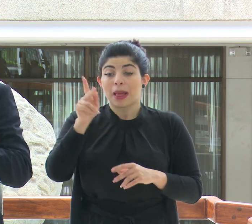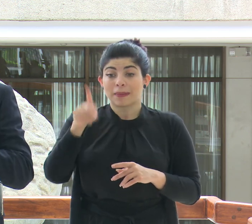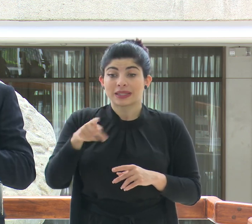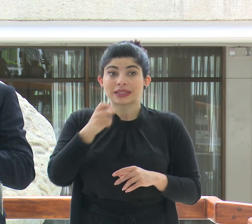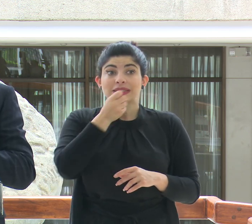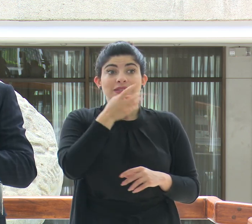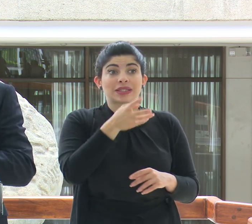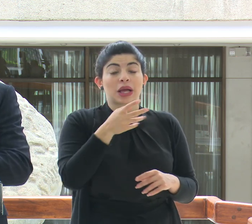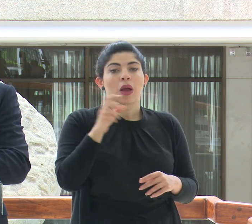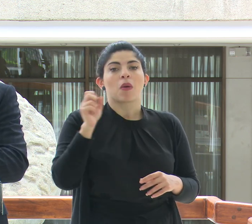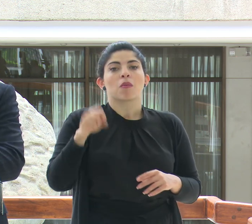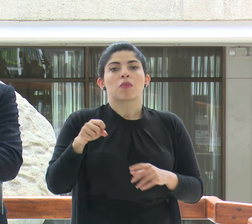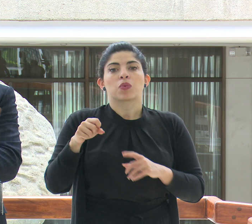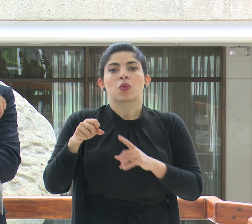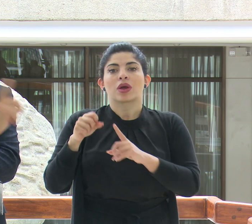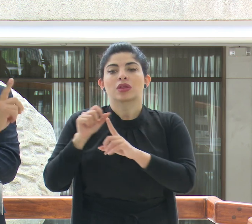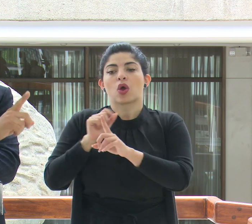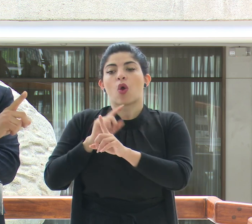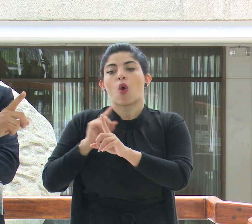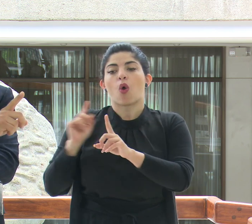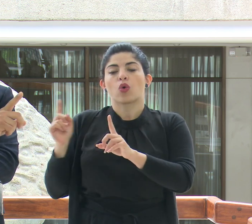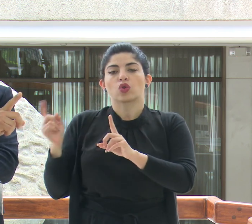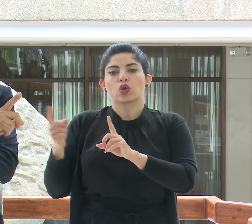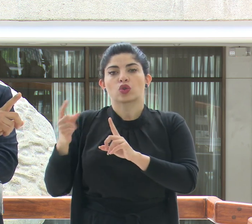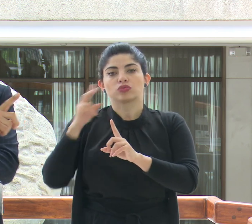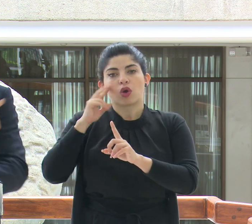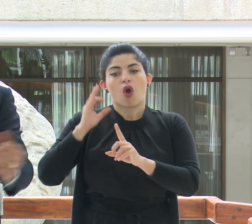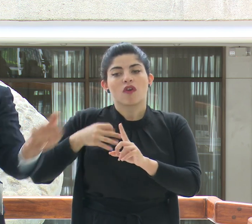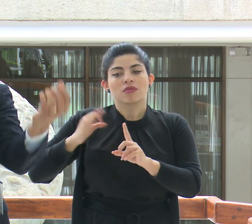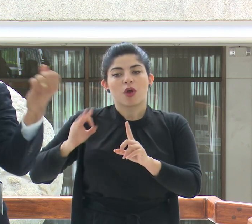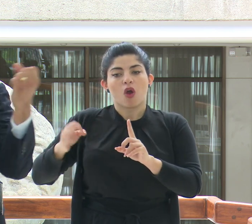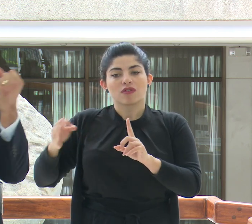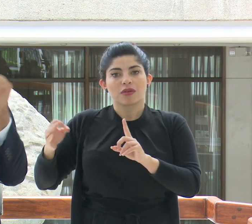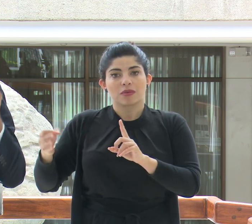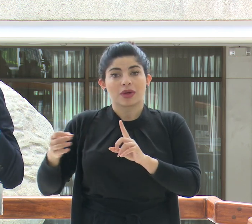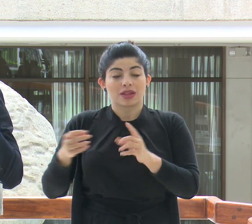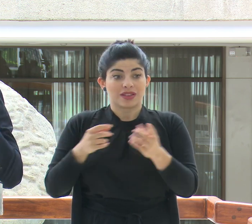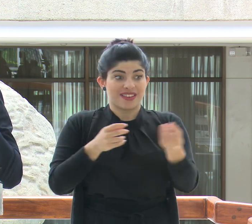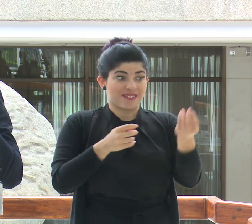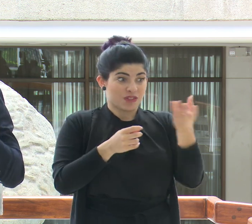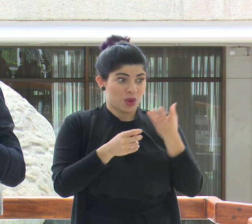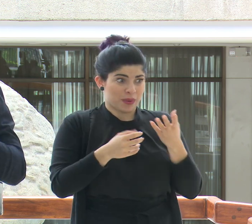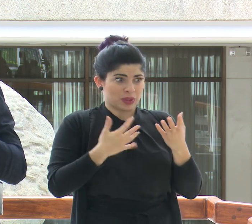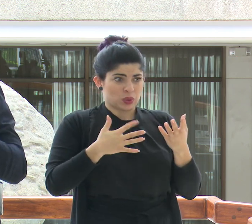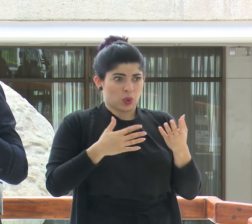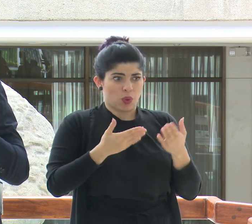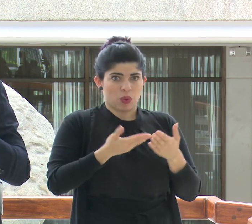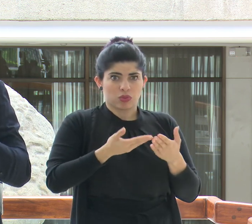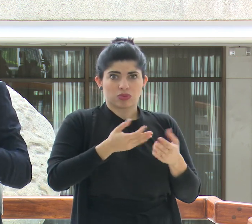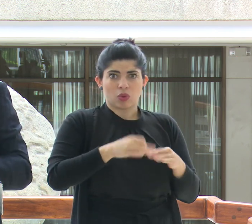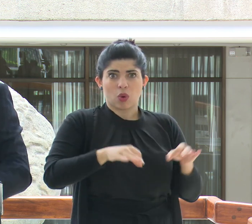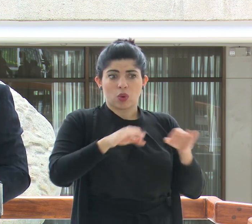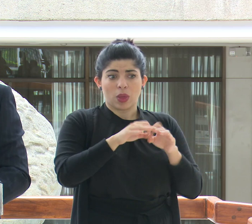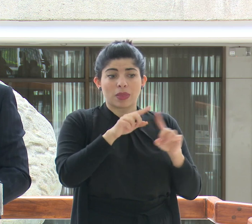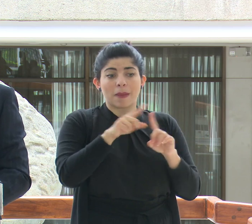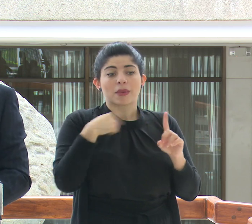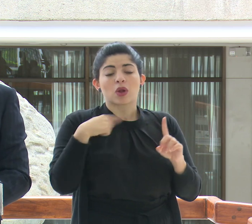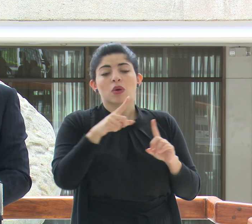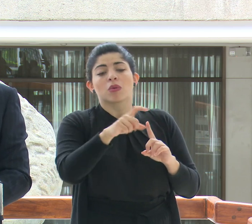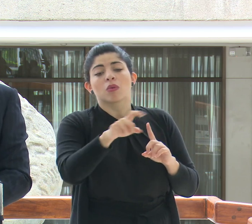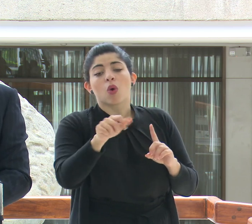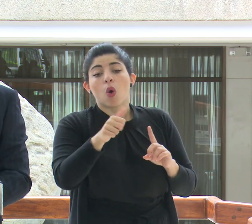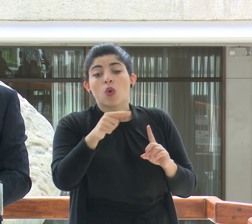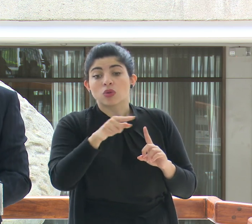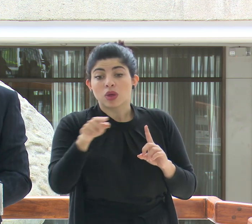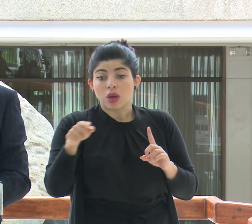daba, pudiera ser corroborada por otras fuentes. Esa información privilegiada que se obtenía podía ser corroborada por fuentes